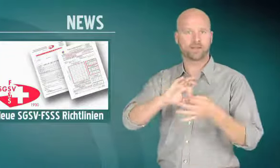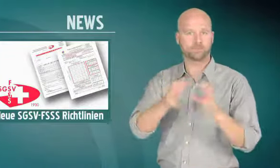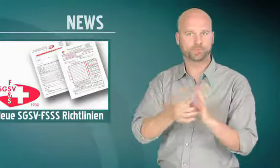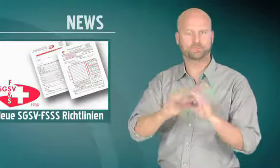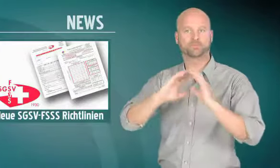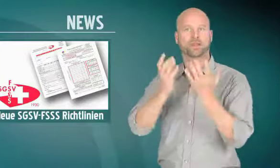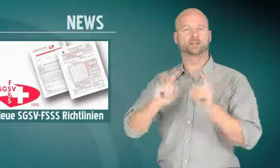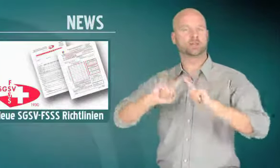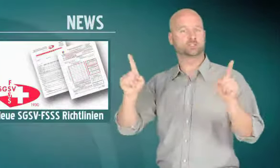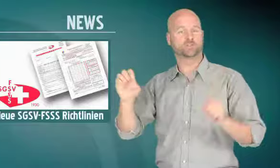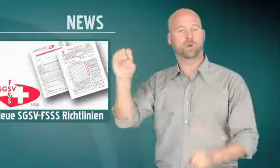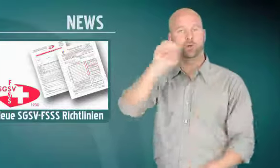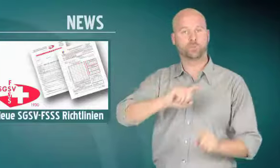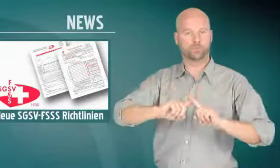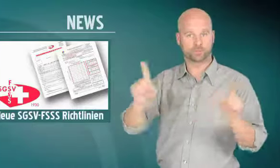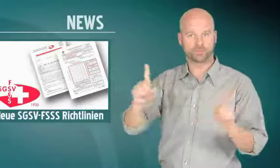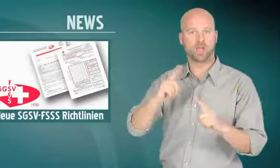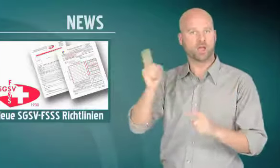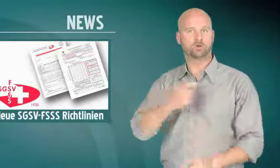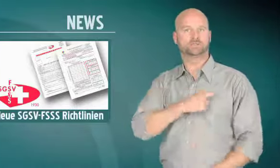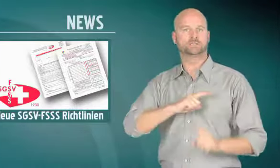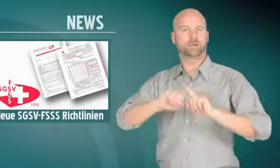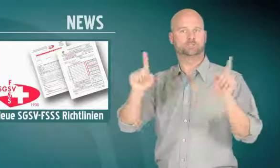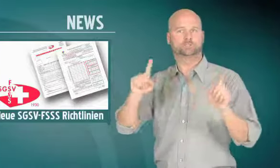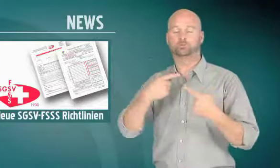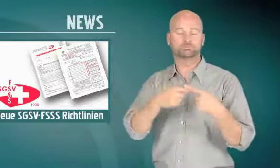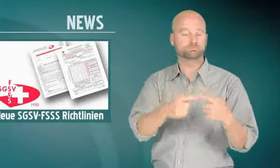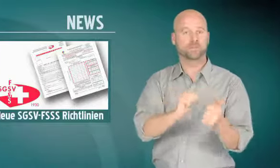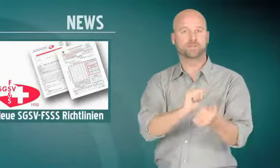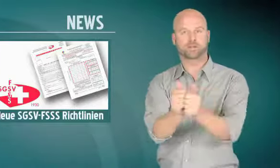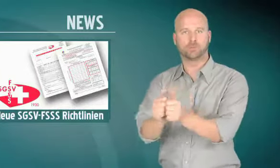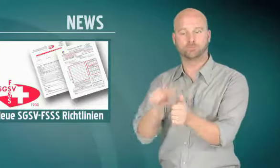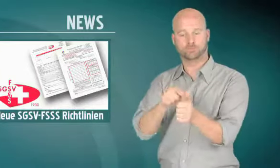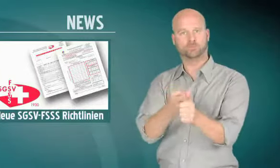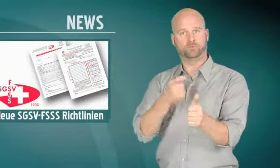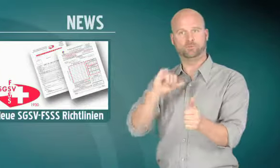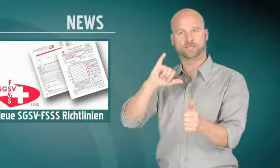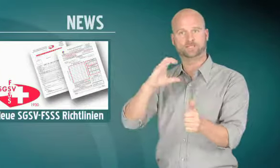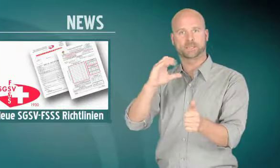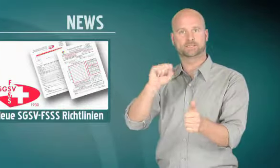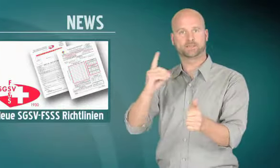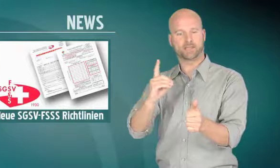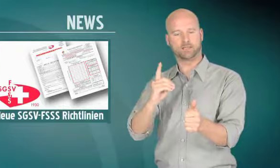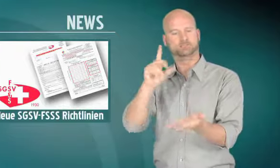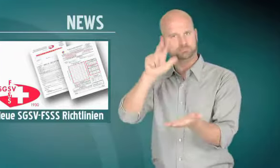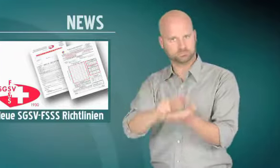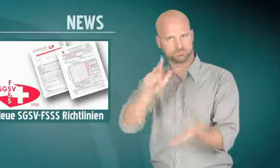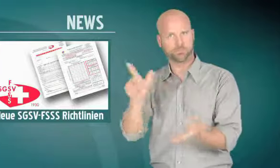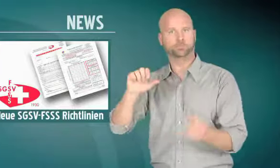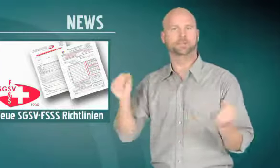Schweizer Meisterschaften sowie einzelnen Sportveranstaltungen, die vom ICSD anerkannt werden, teilnehmen. Die